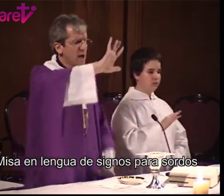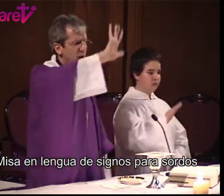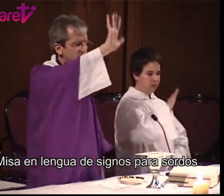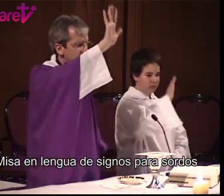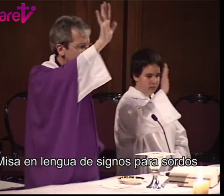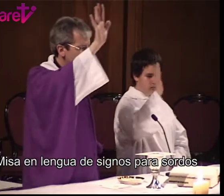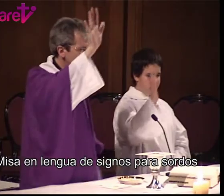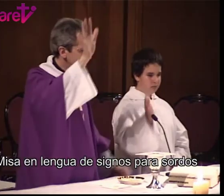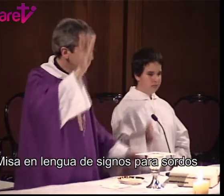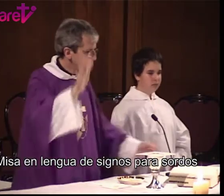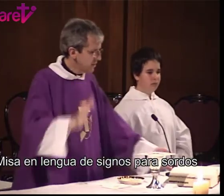Hosanna en el